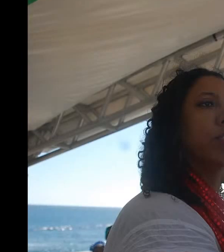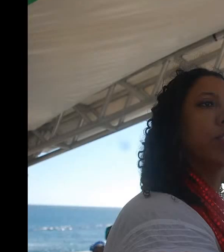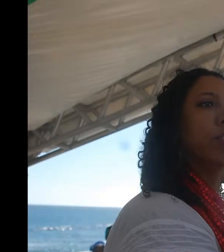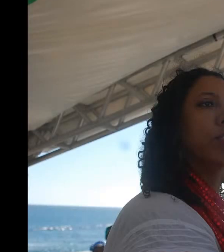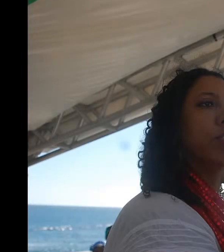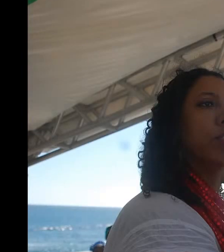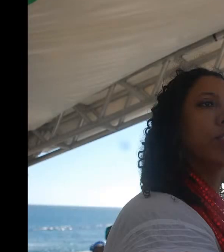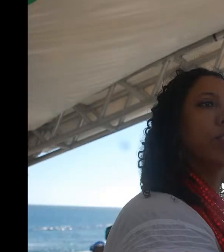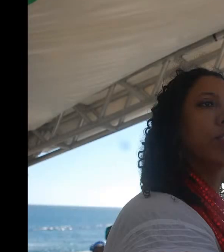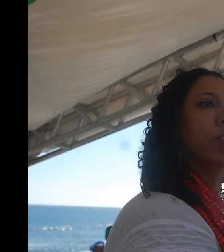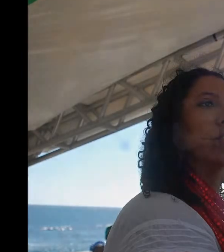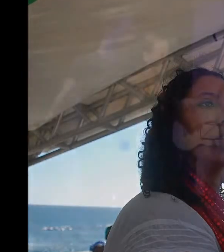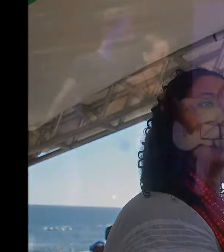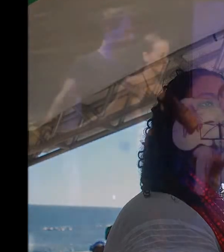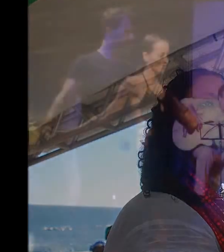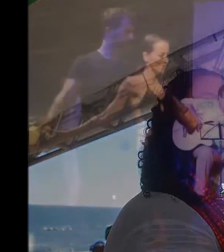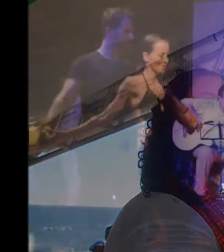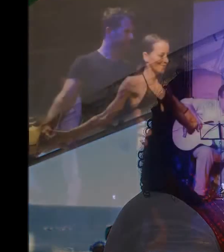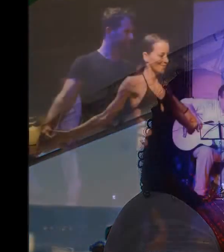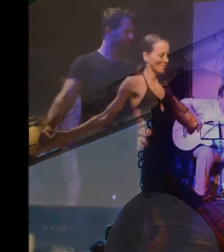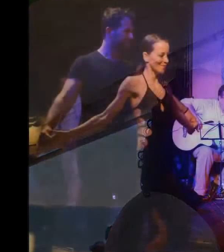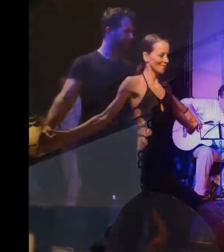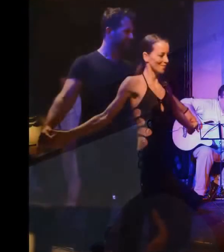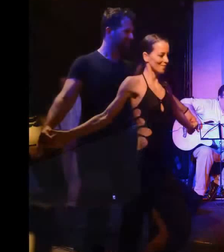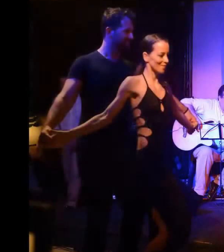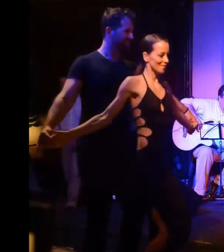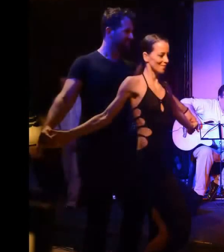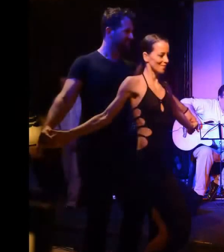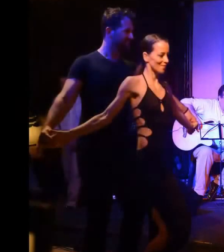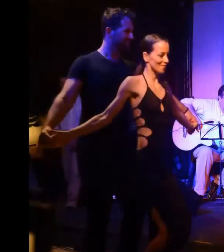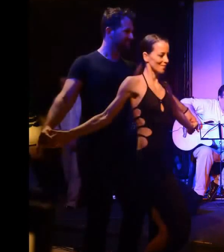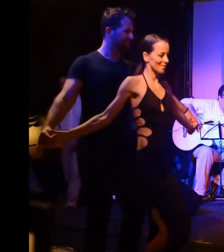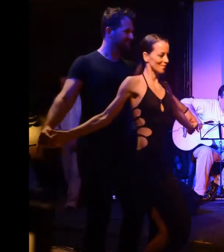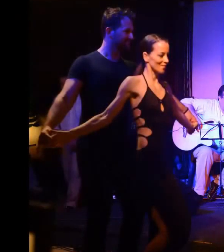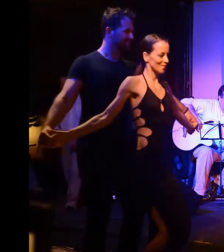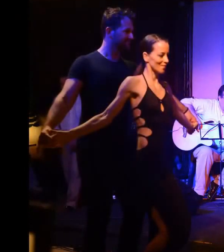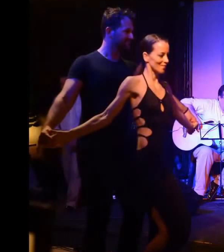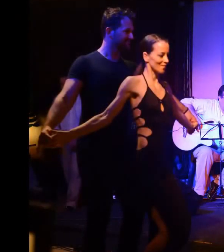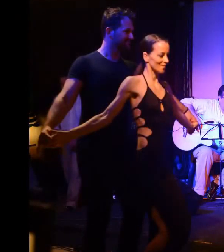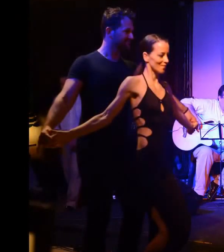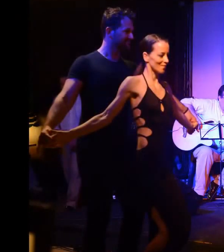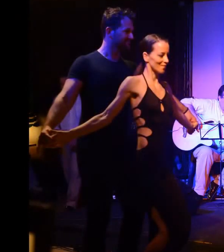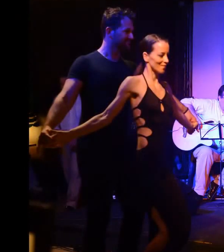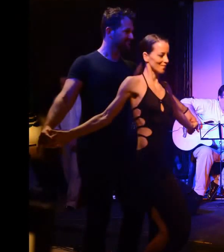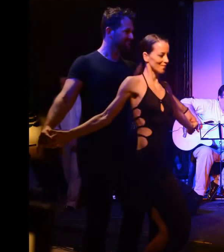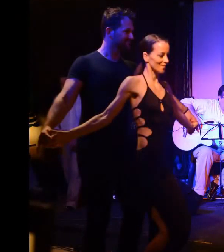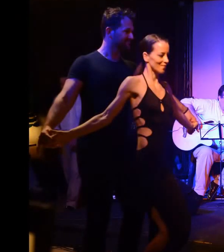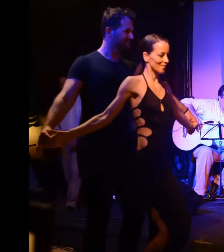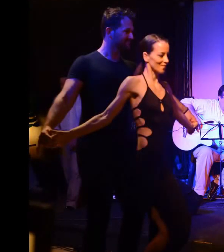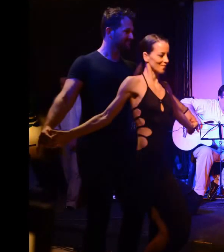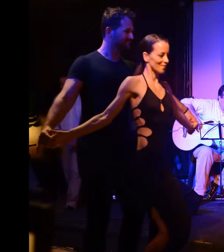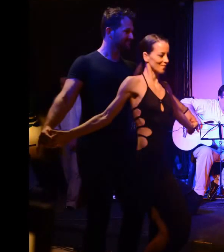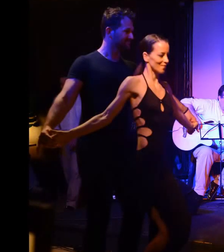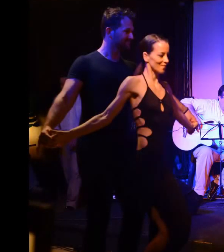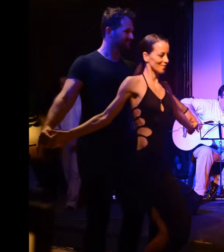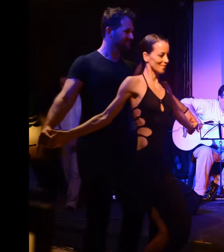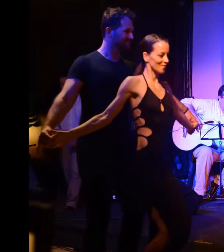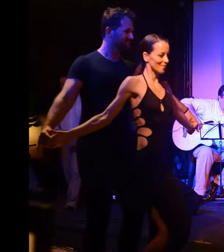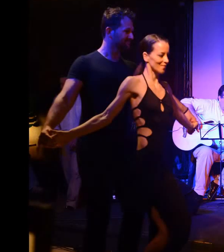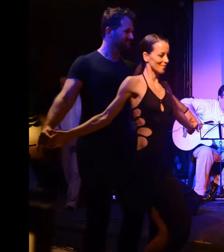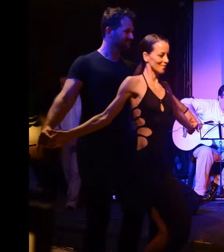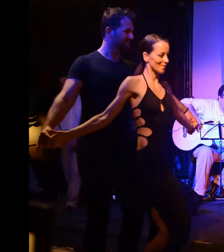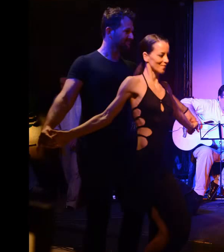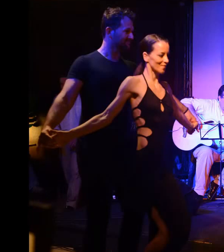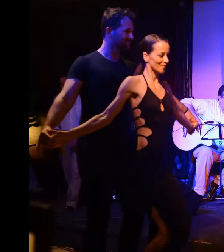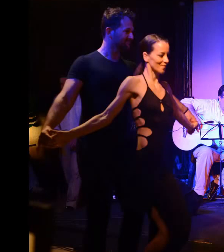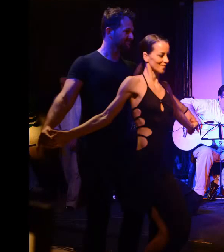tintim. Mas já tá tudo explicado, tintim por tintim. Bom dia a todos e todas. Tá tudo explicado, tintim por